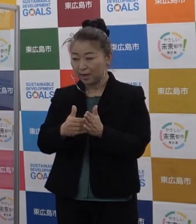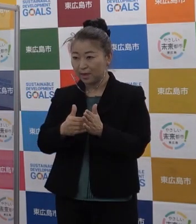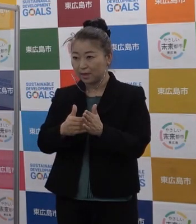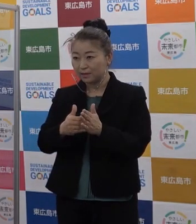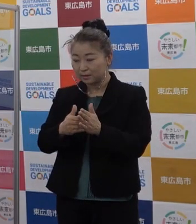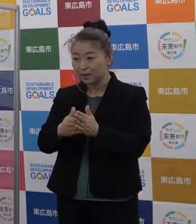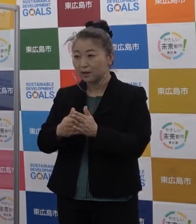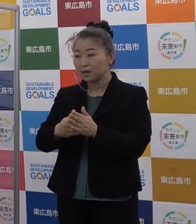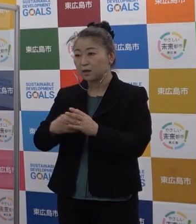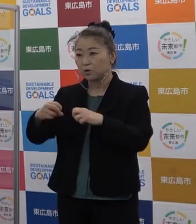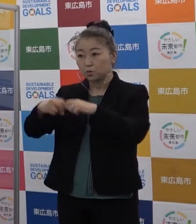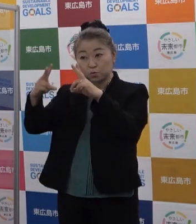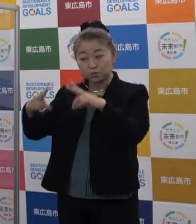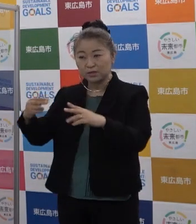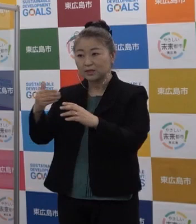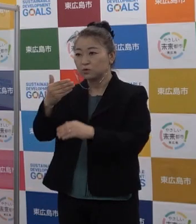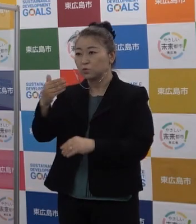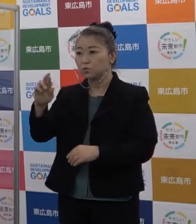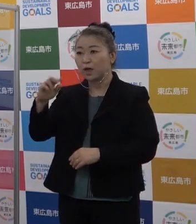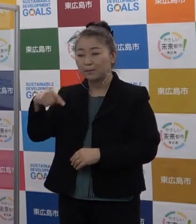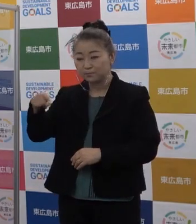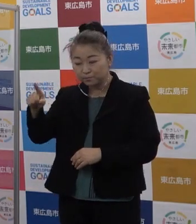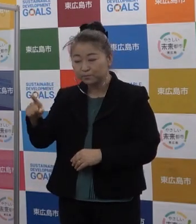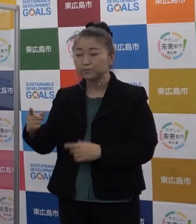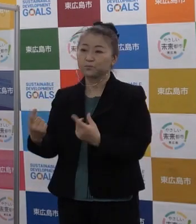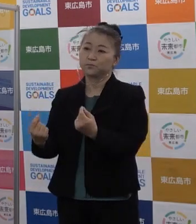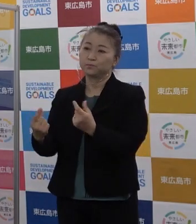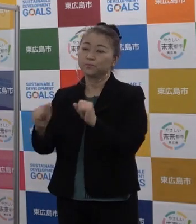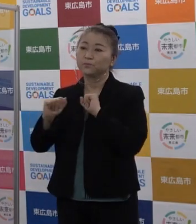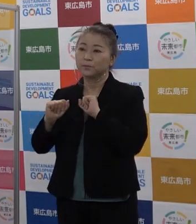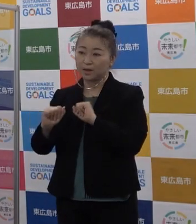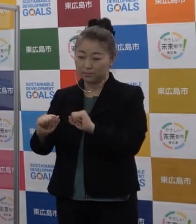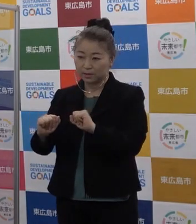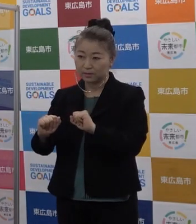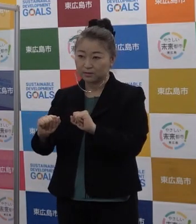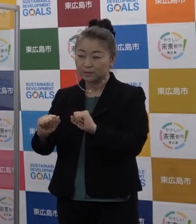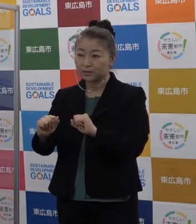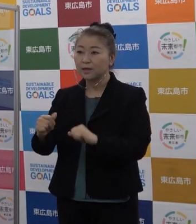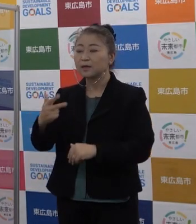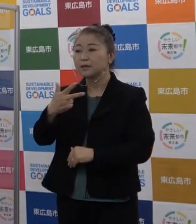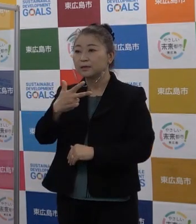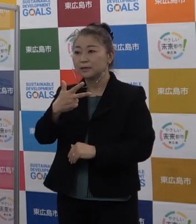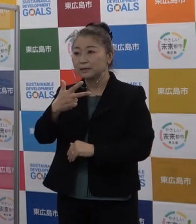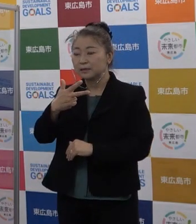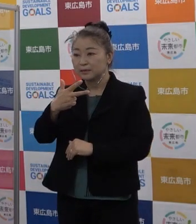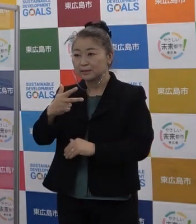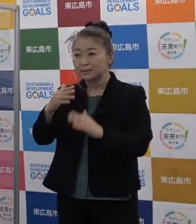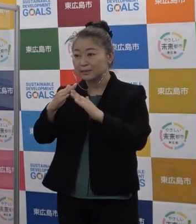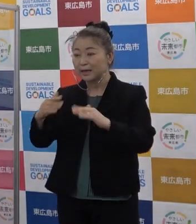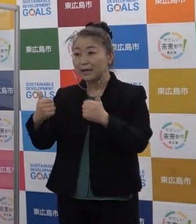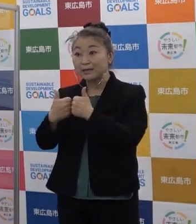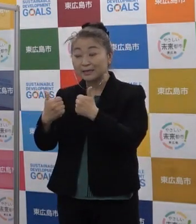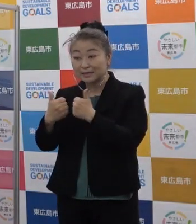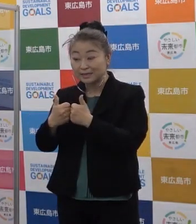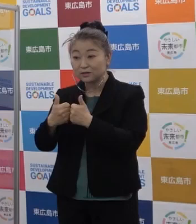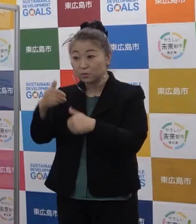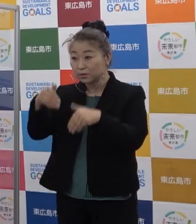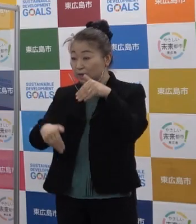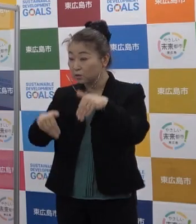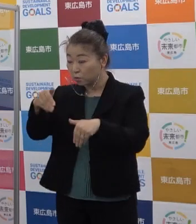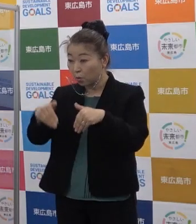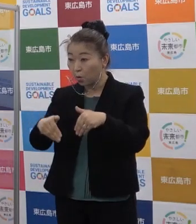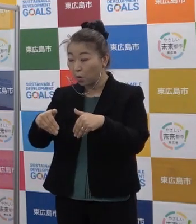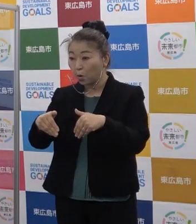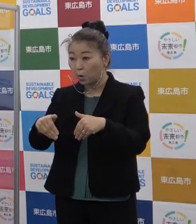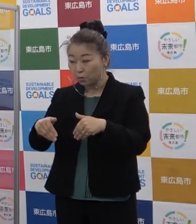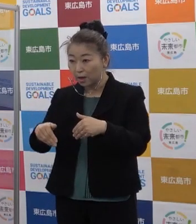で10時から8時までということで、この市会議員の選挙に、これは1日なんですけども、4月18日、